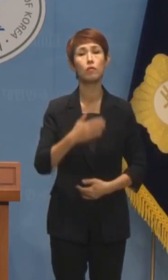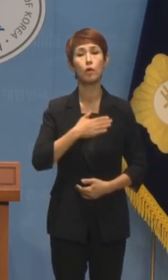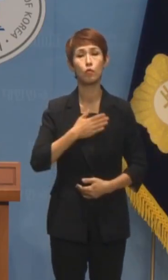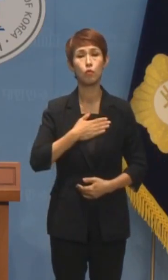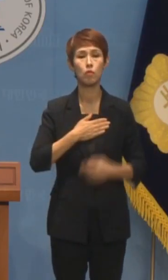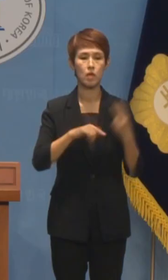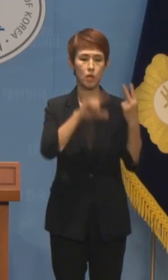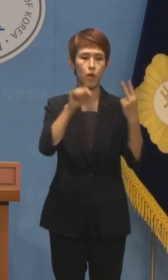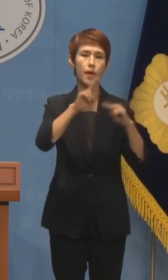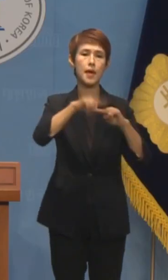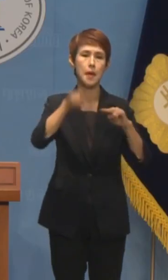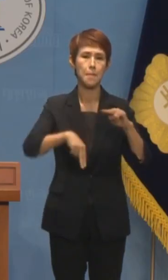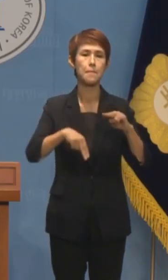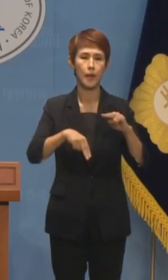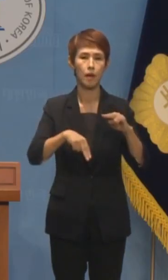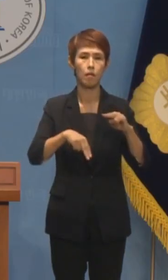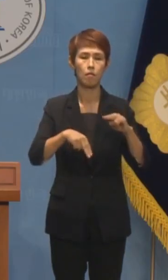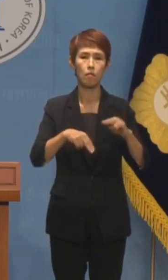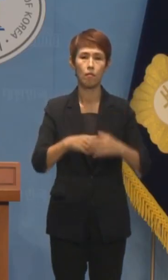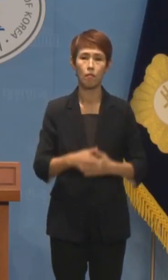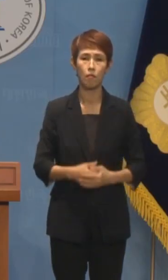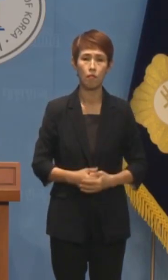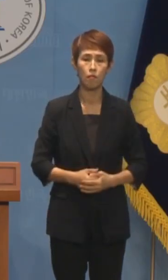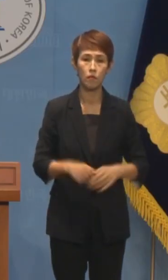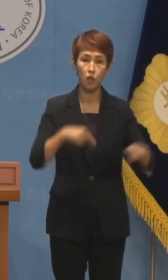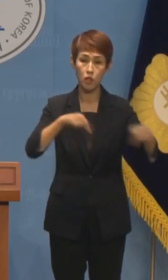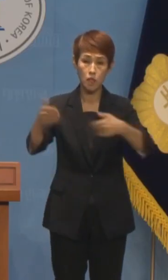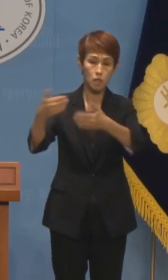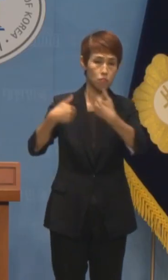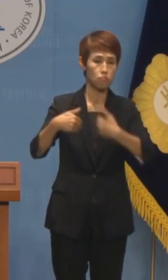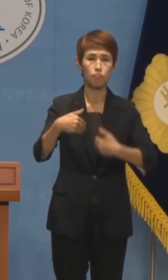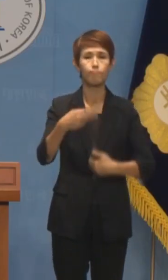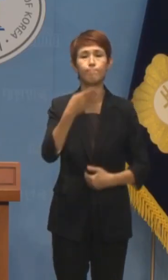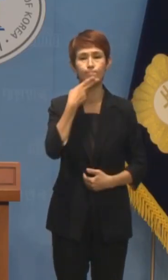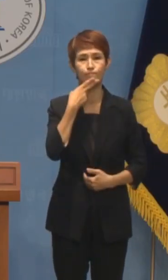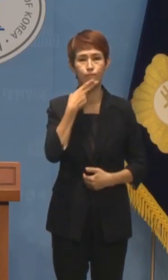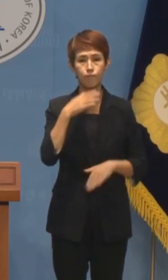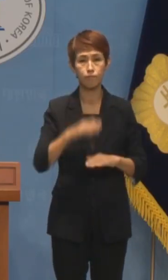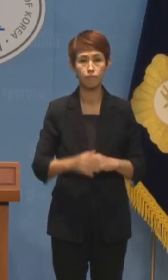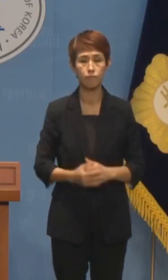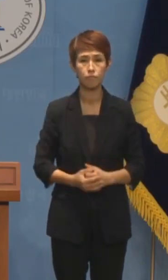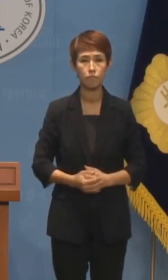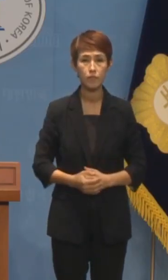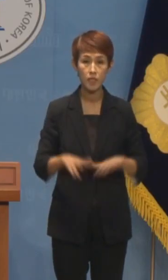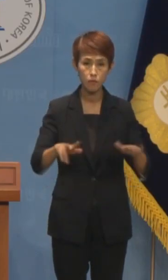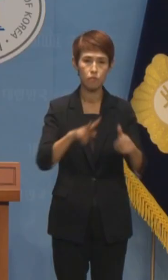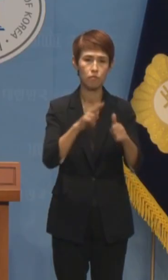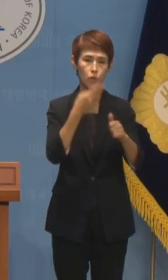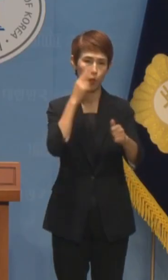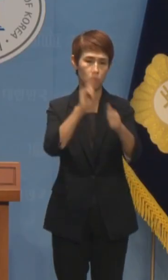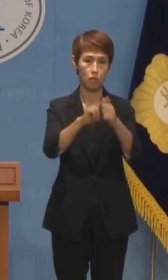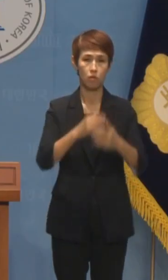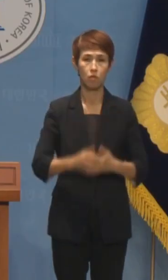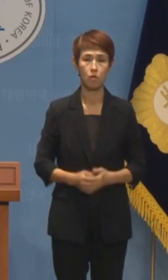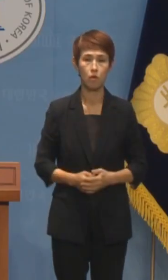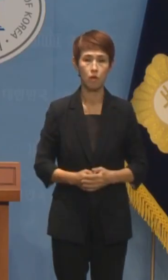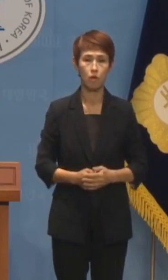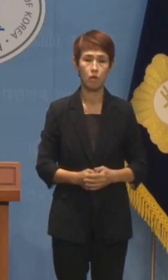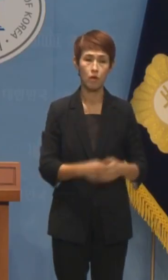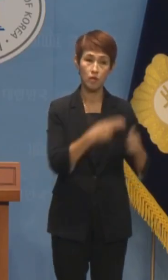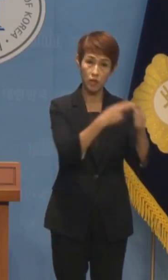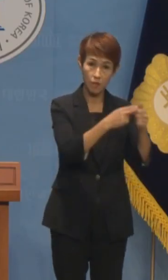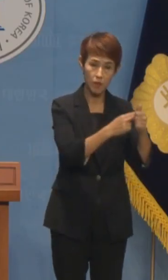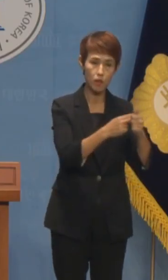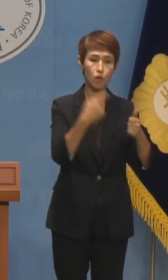퇴직을 함으로써 정치적 천민에서 벗어났고 이제야 도전할 수 있었습니다. 교수가 교육감 후보에